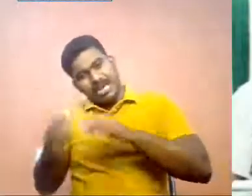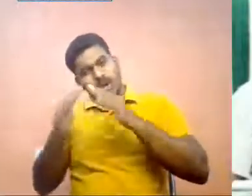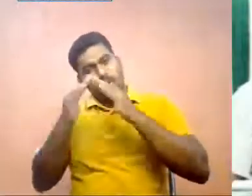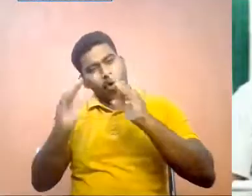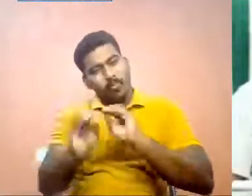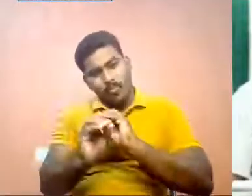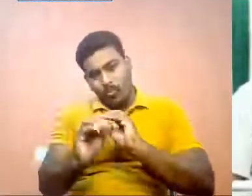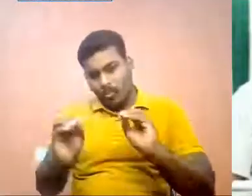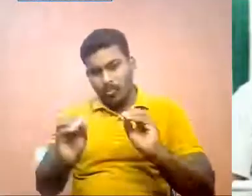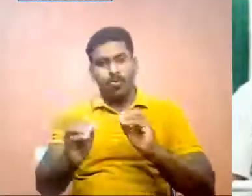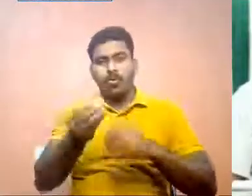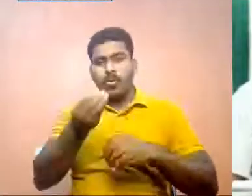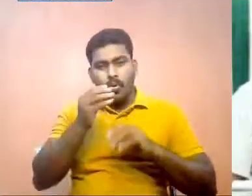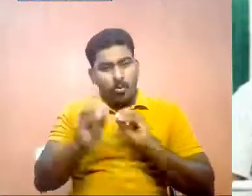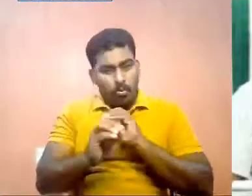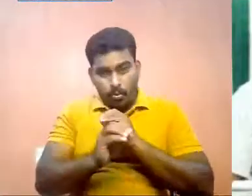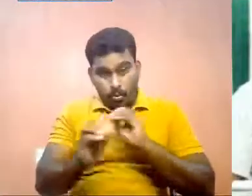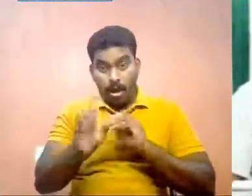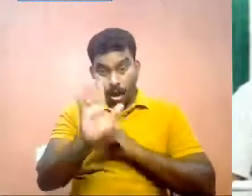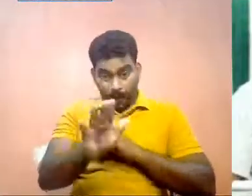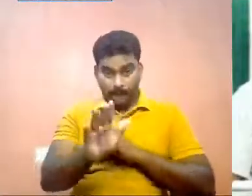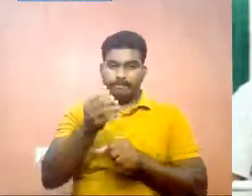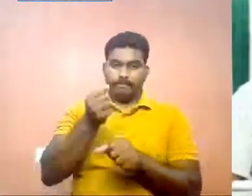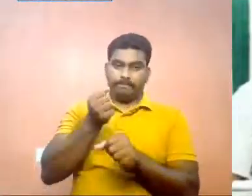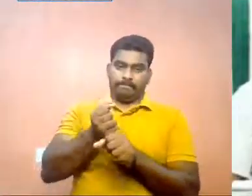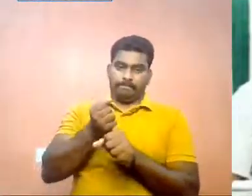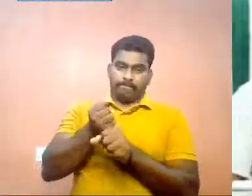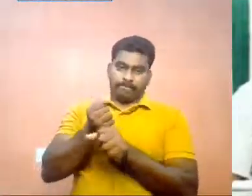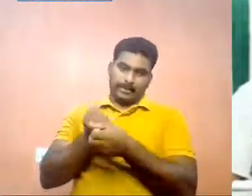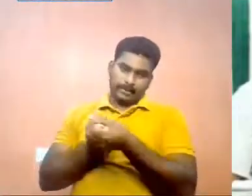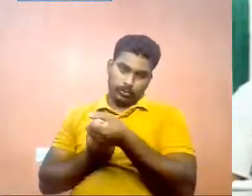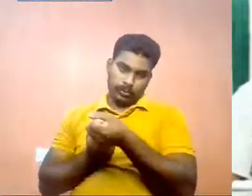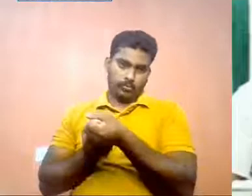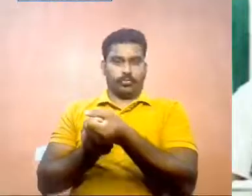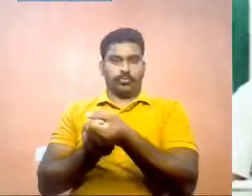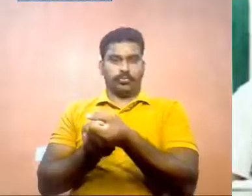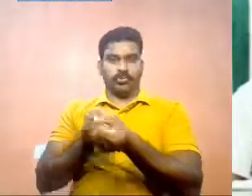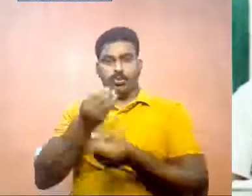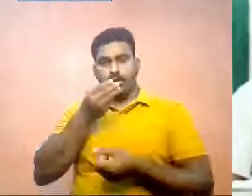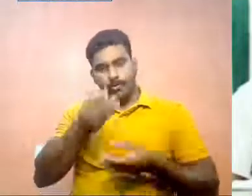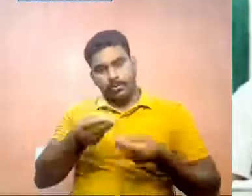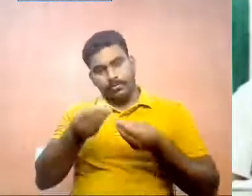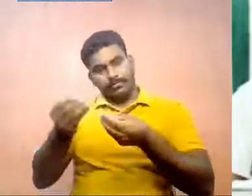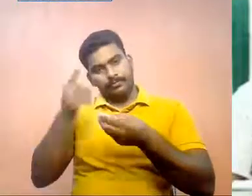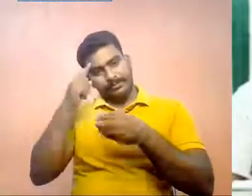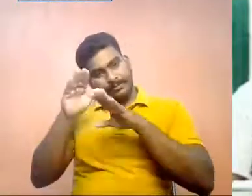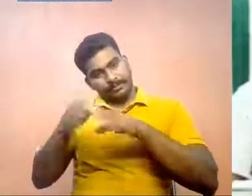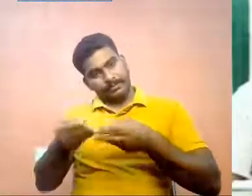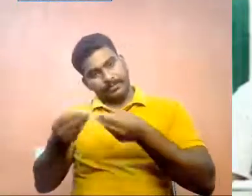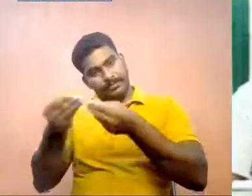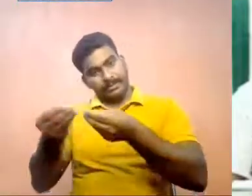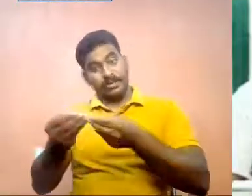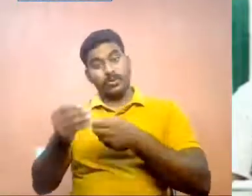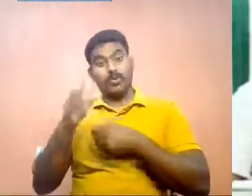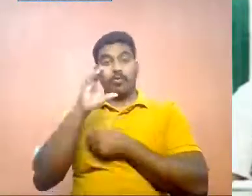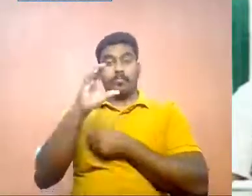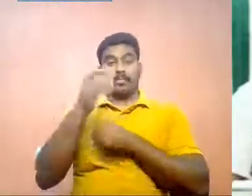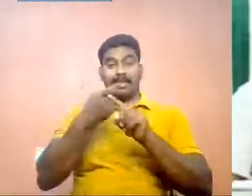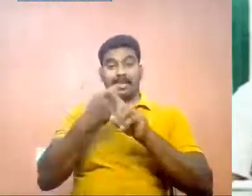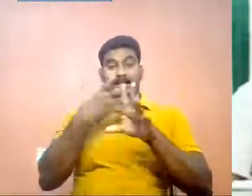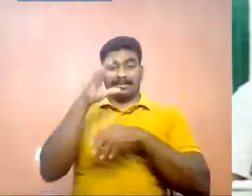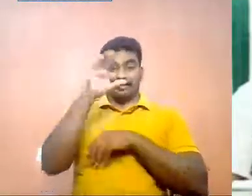താമസവും ഭക്ഷണവും ഏർപ്പെടുത്താനുള്ള തീരുമാനം 5 കോർപ്പറേഷനുകളിലും